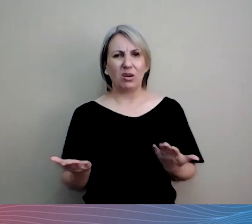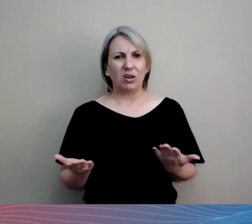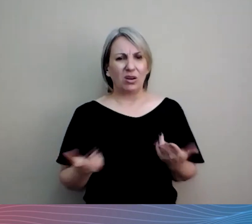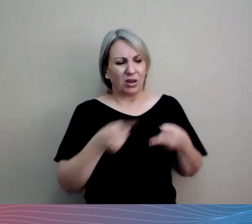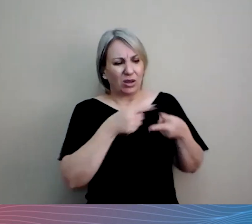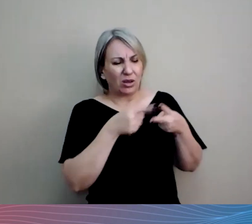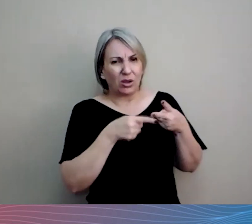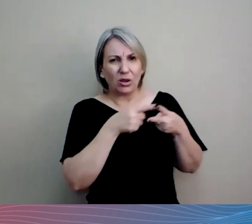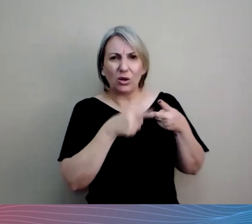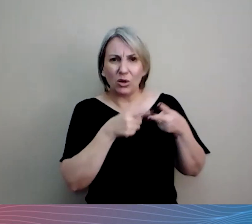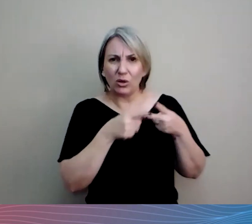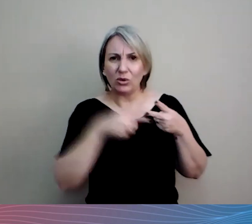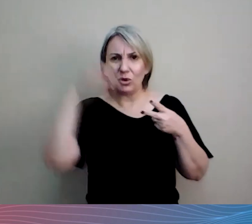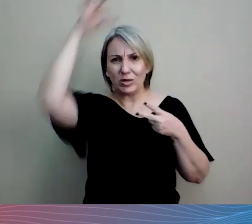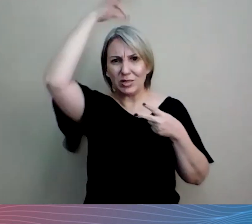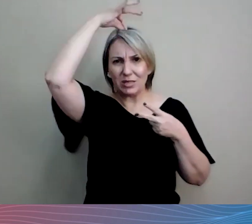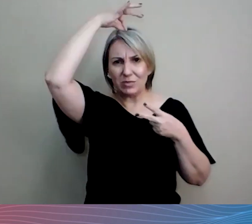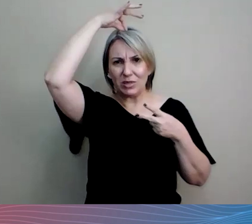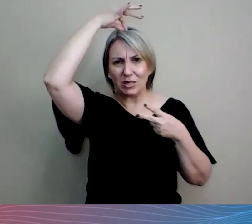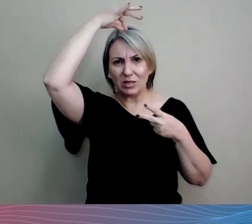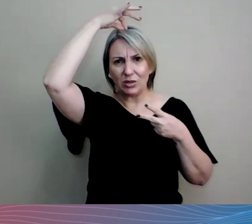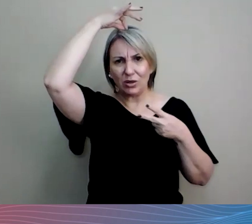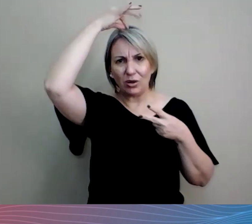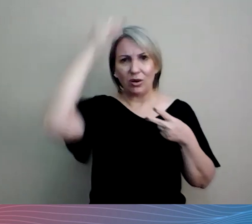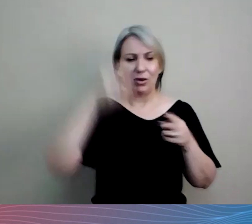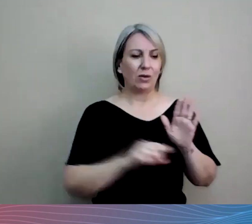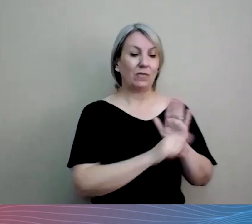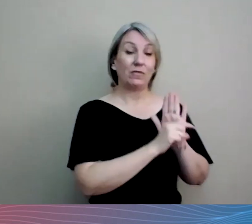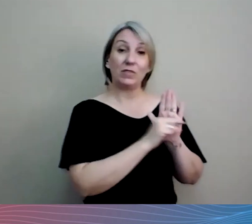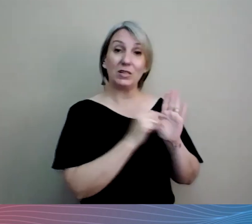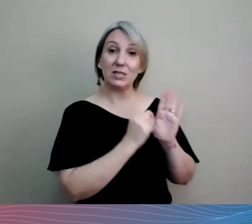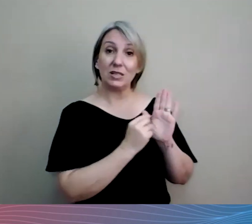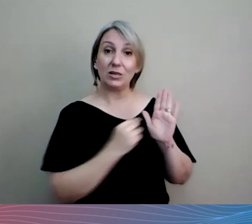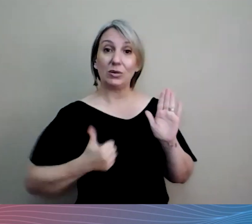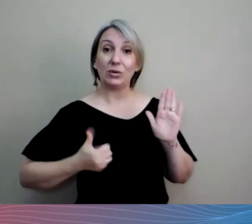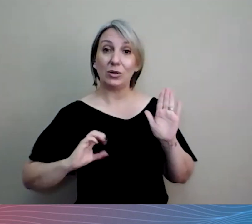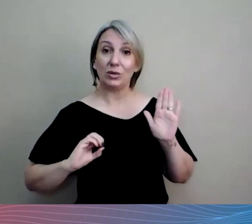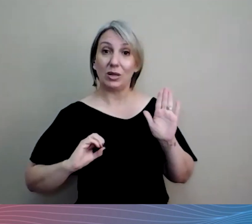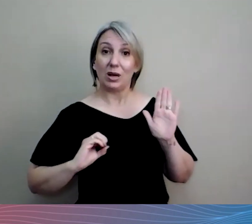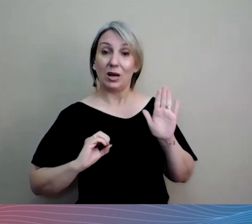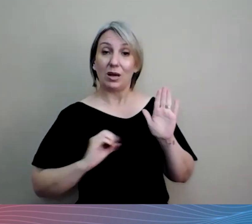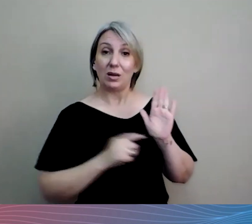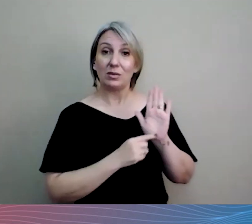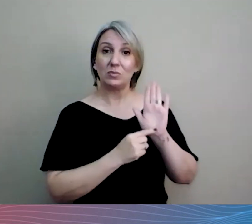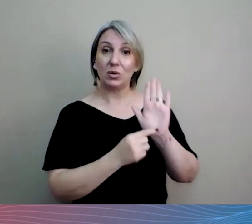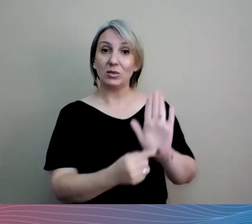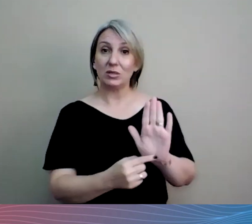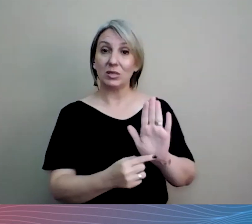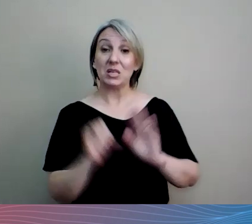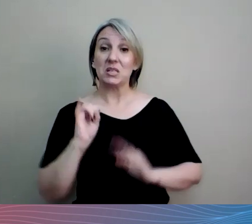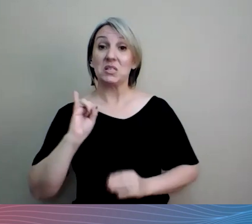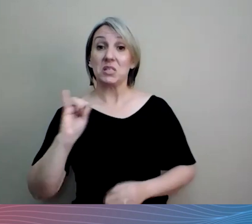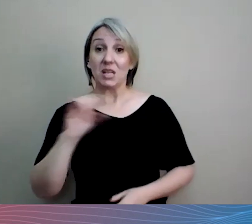Mas aí o versículo 10 complica mais ainda. Se, porém, Cristo está em vós. Puxa vida, agora é mais